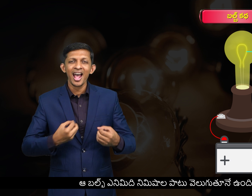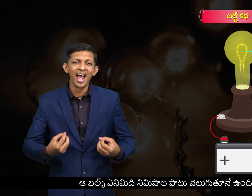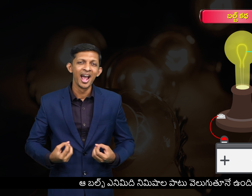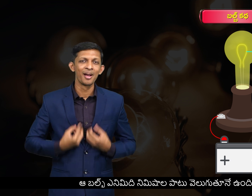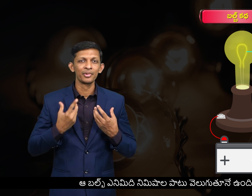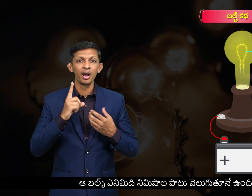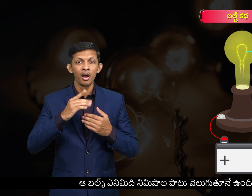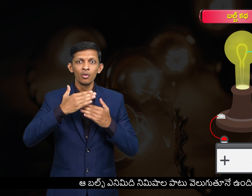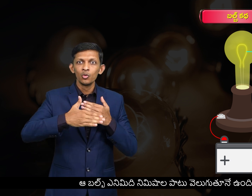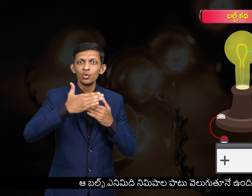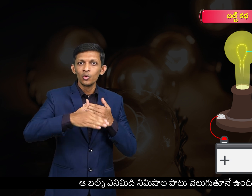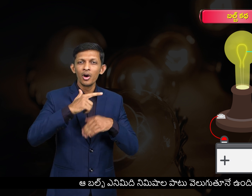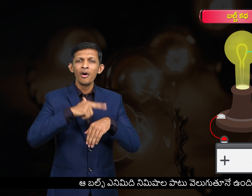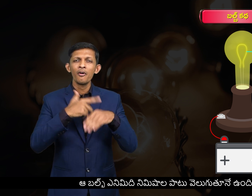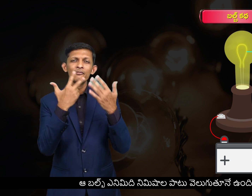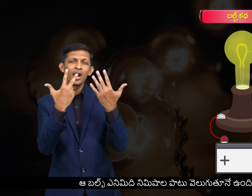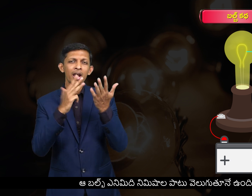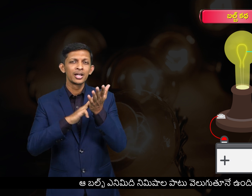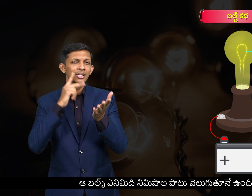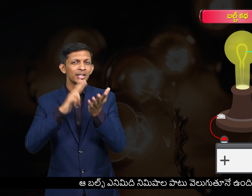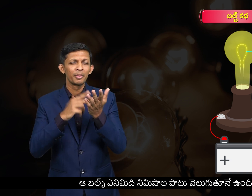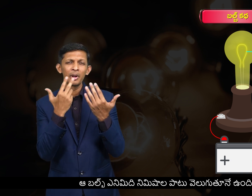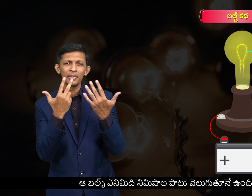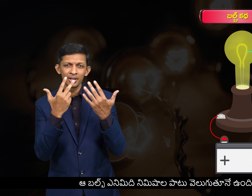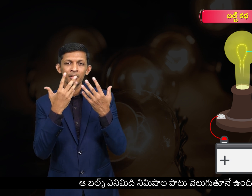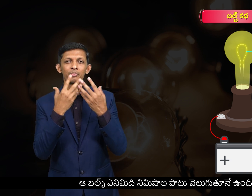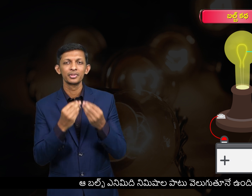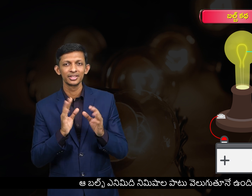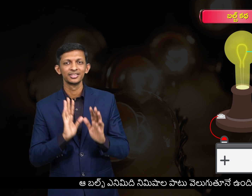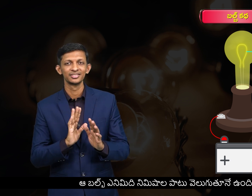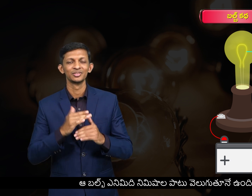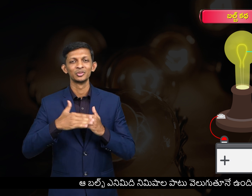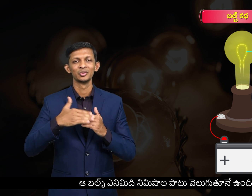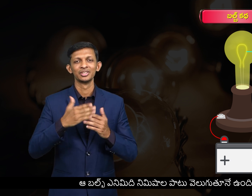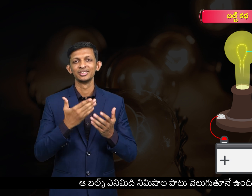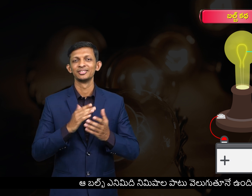బల్బు 8 నిమిషాల పాటు వెలుగుతూనే ఉంది.